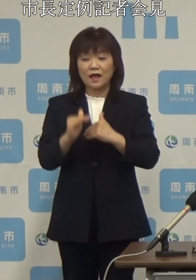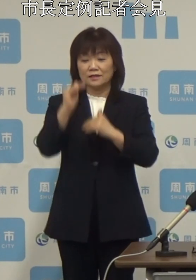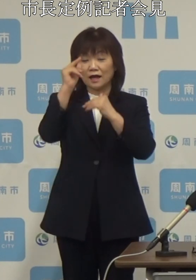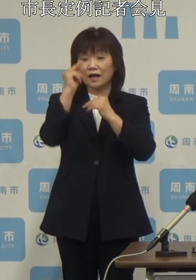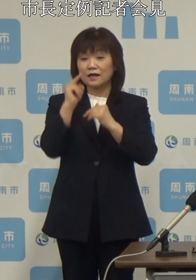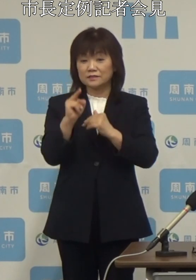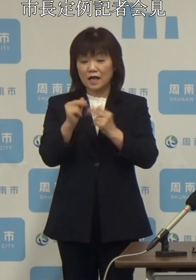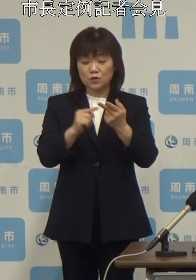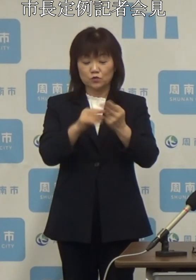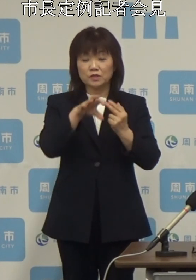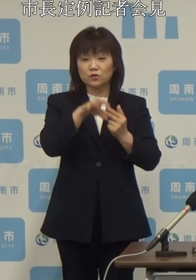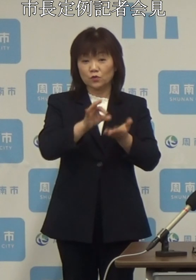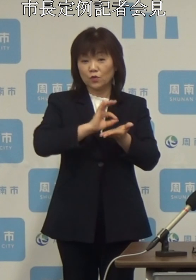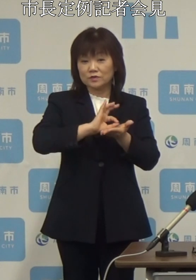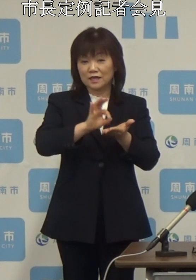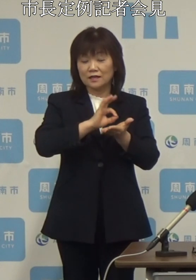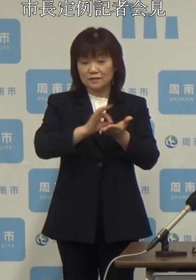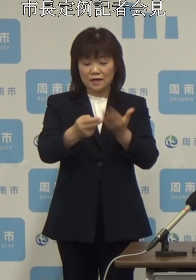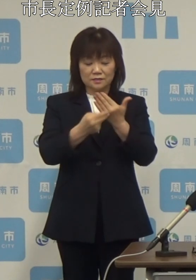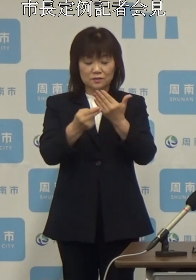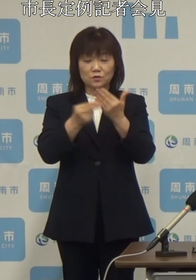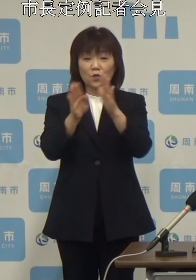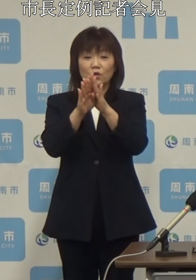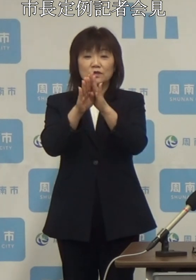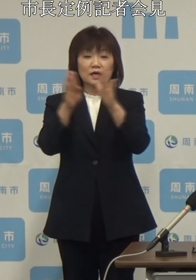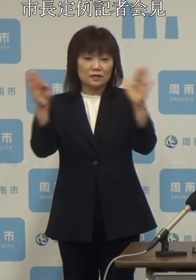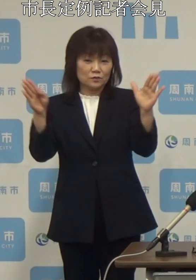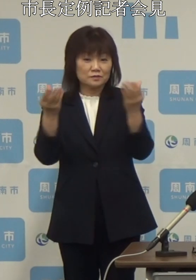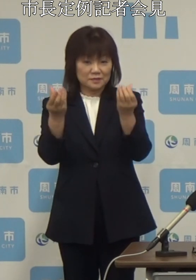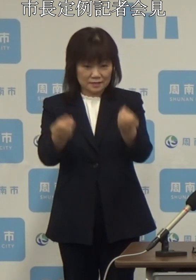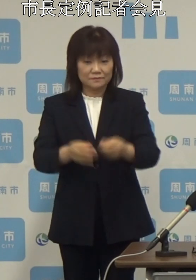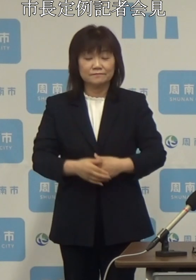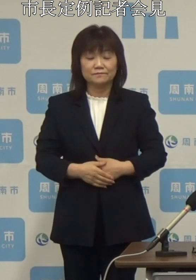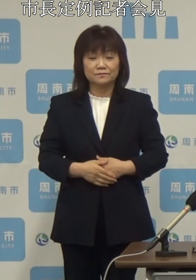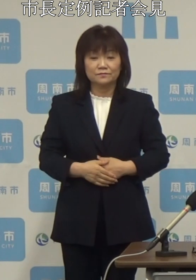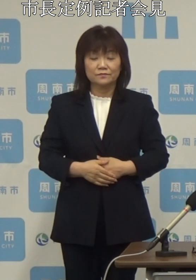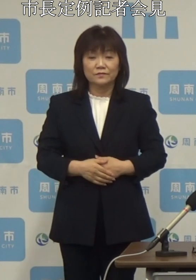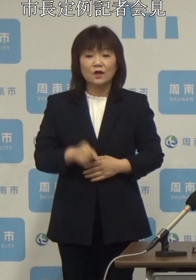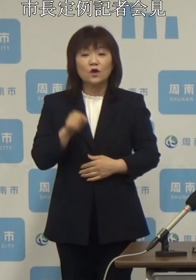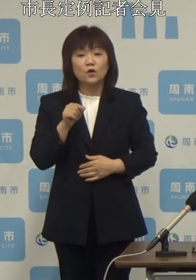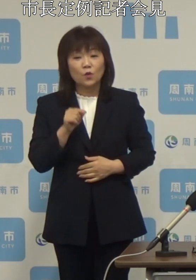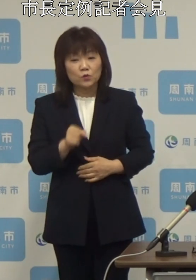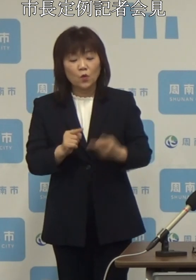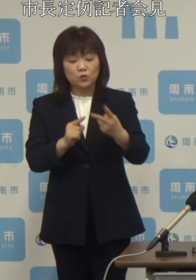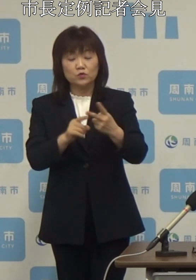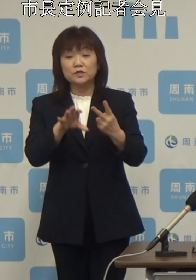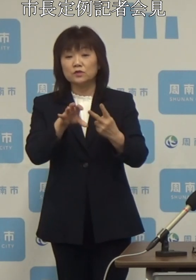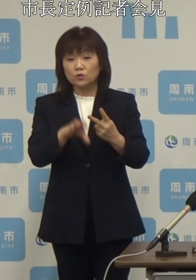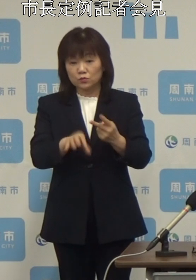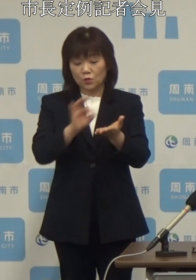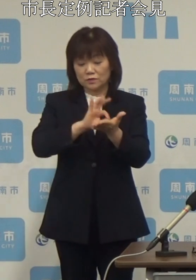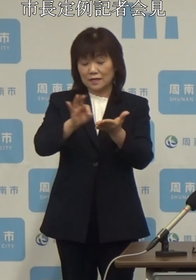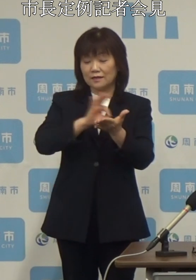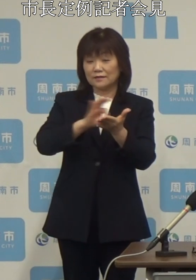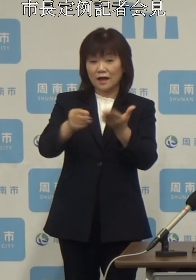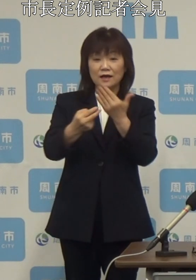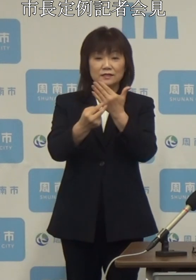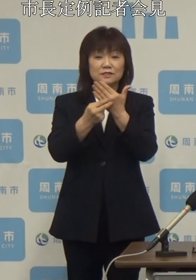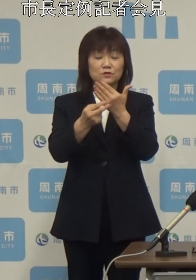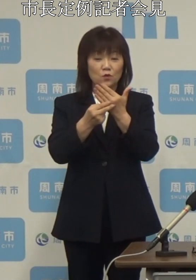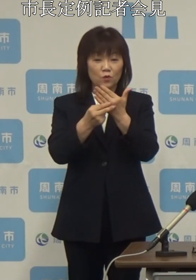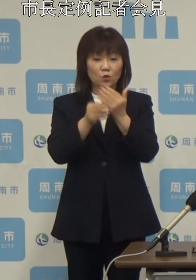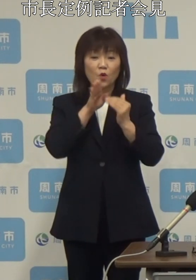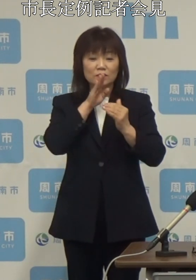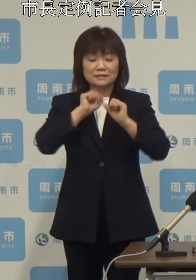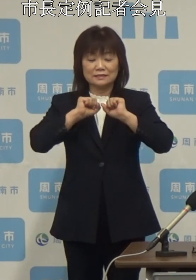郵便局を活用した診療を開始いたします。この郵便局を活用した診療の